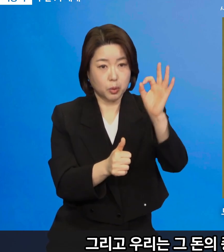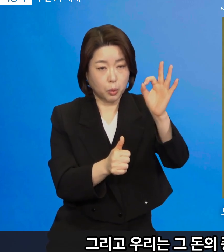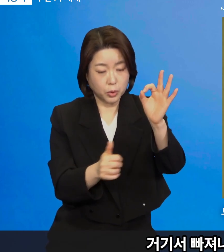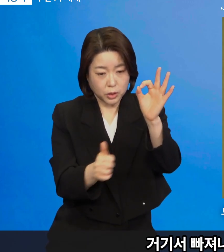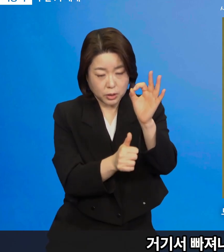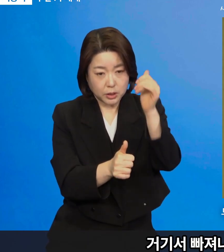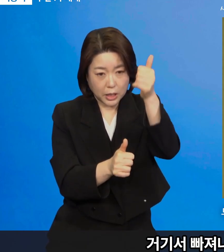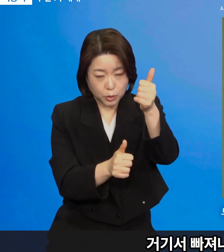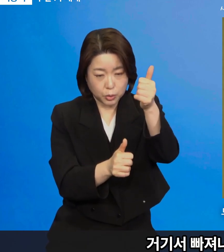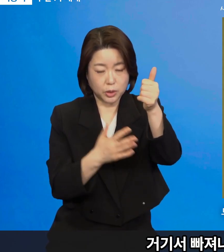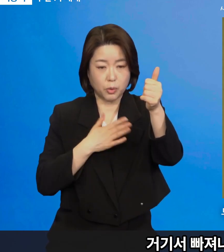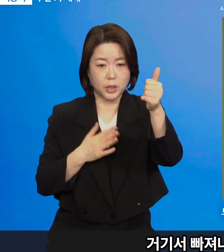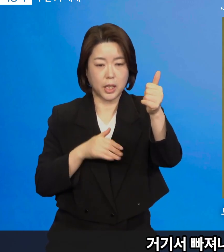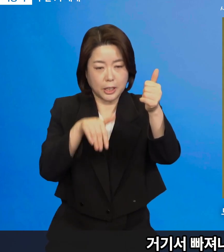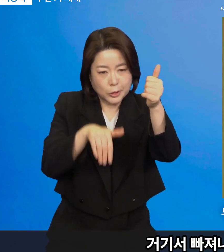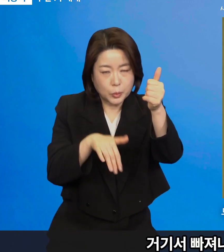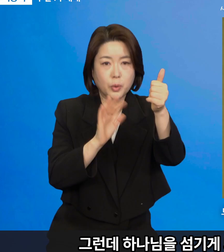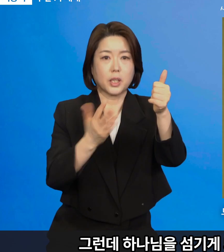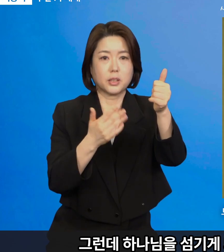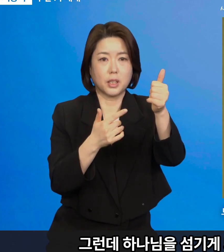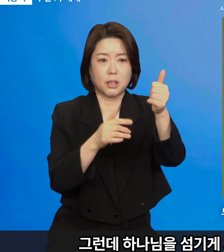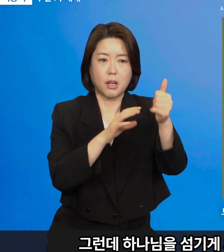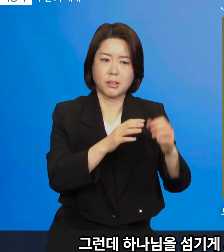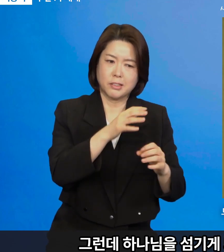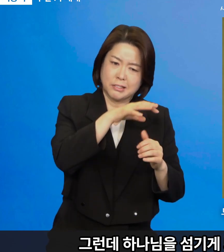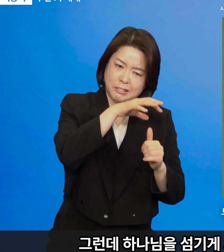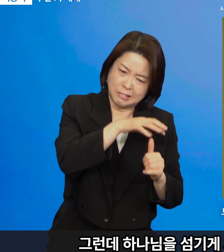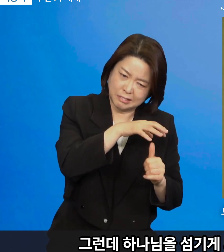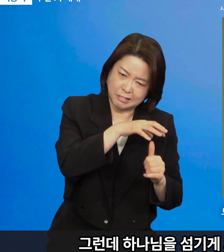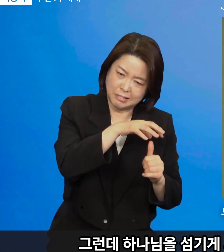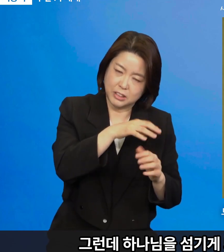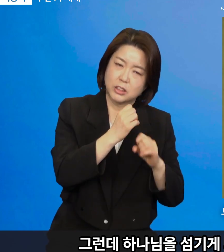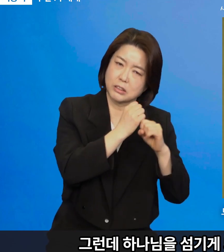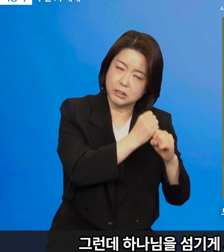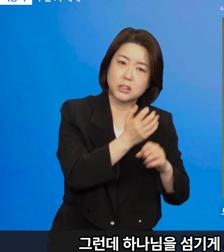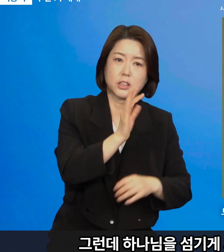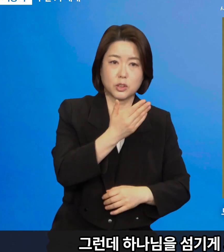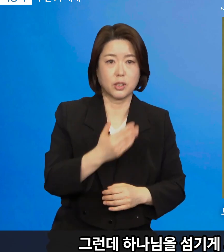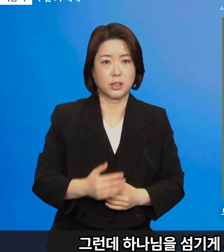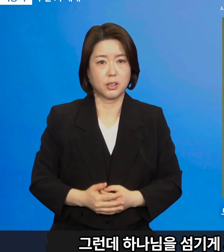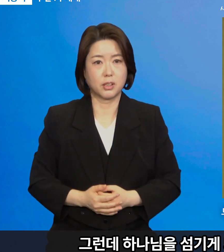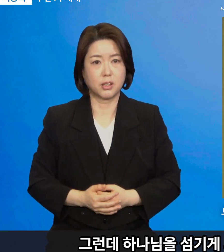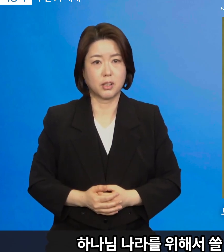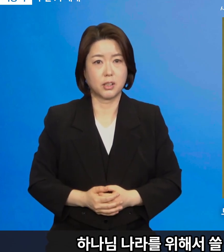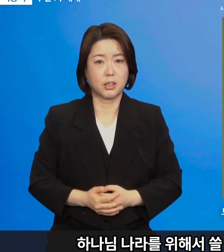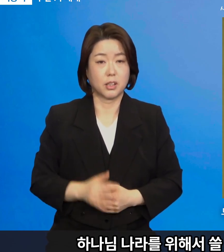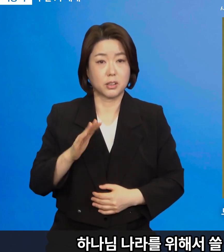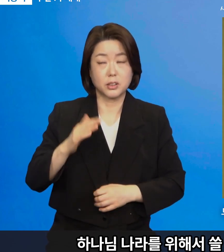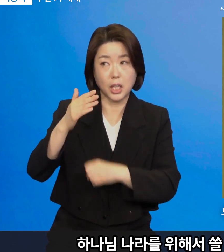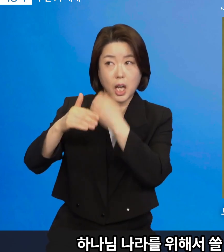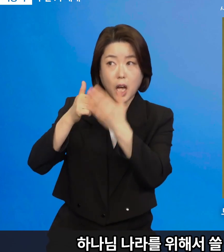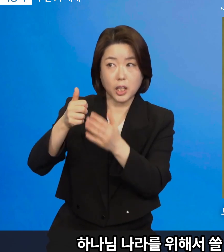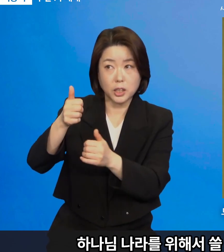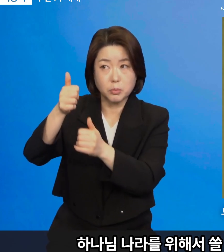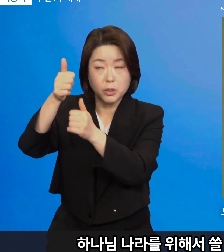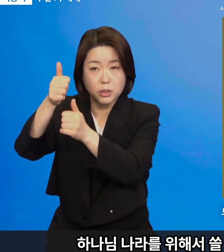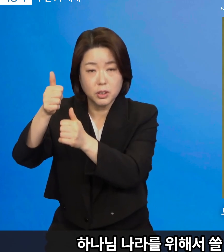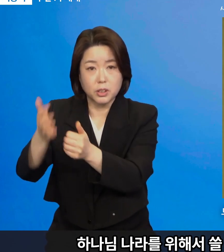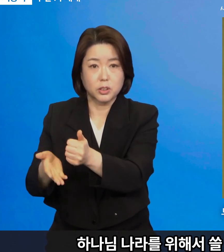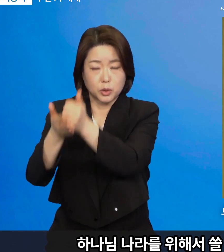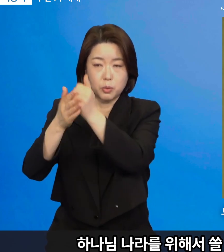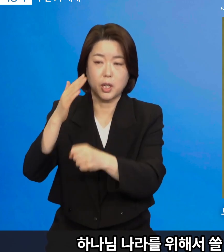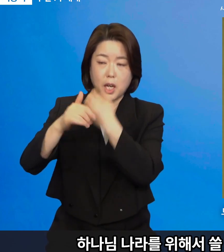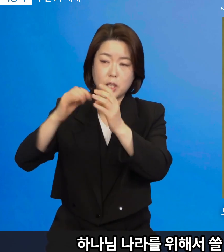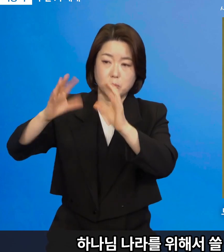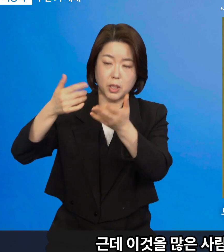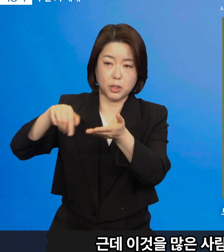거예요. 거기서 빠져나올 수 없게끔. 그런데 하나님을 섬기게 되면 그 돈이 종이 됩니다. 하나님 나라를 위해서 쓰일 수 있는 종이